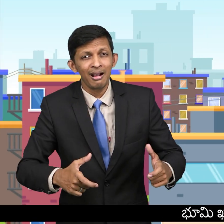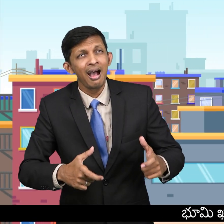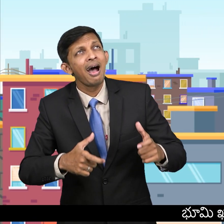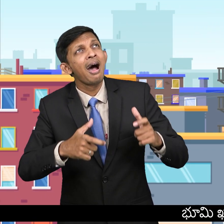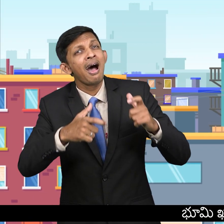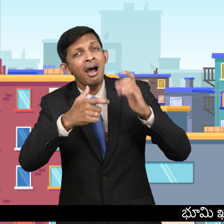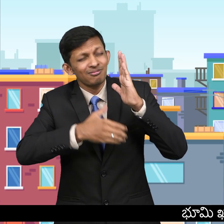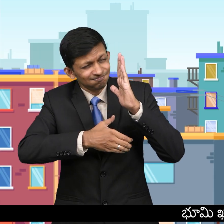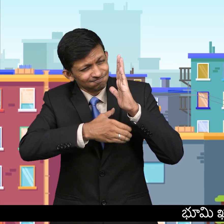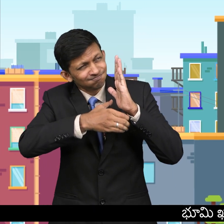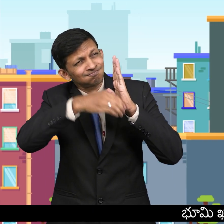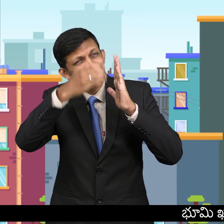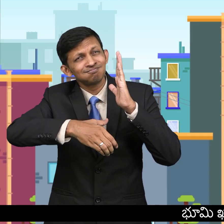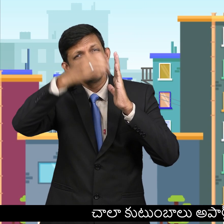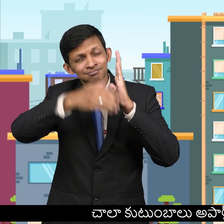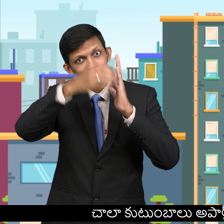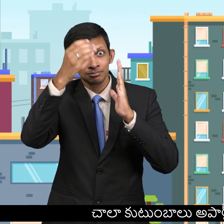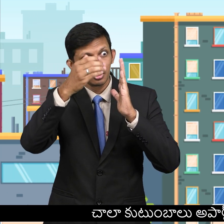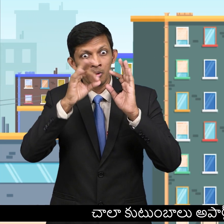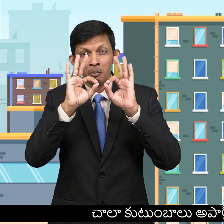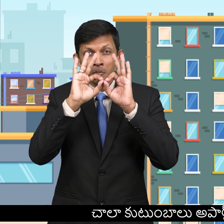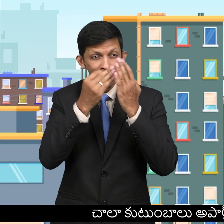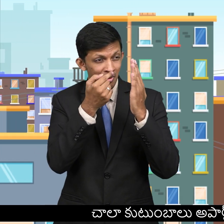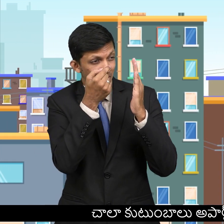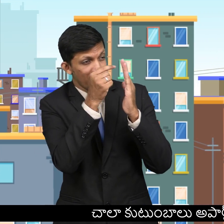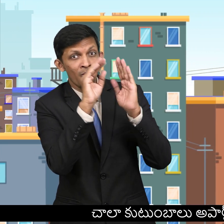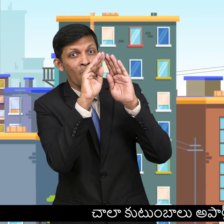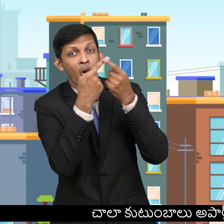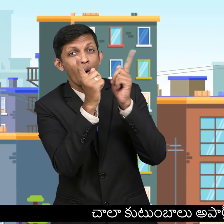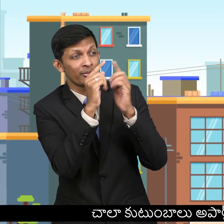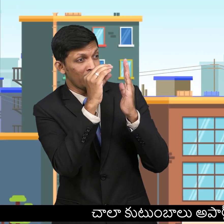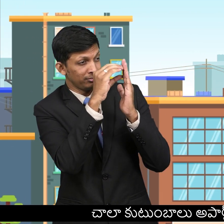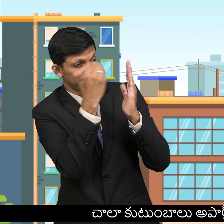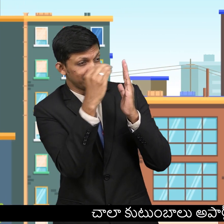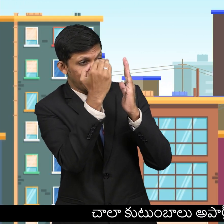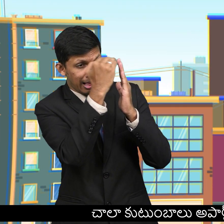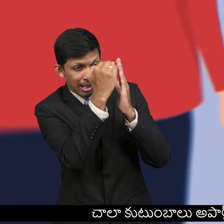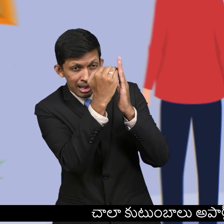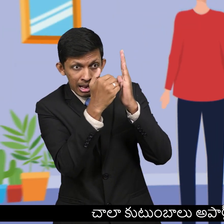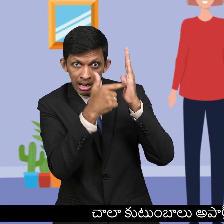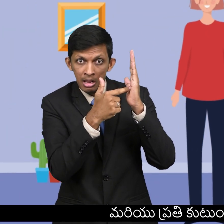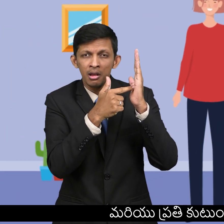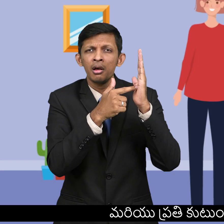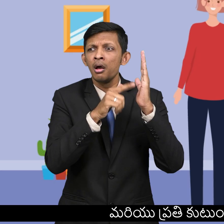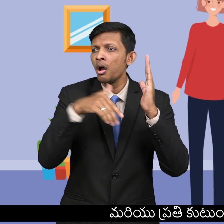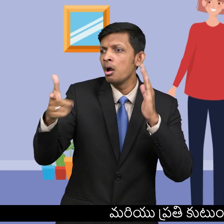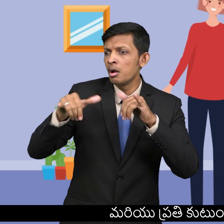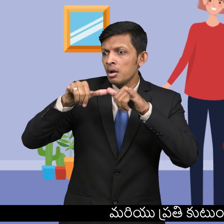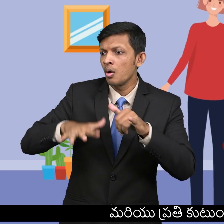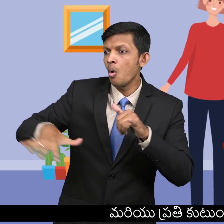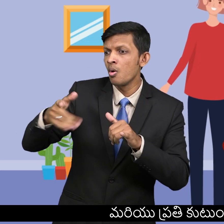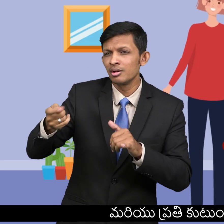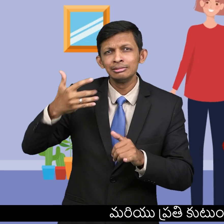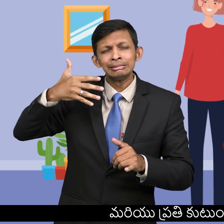భూమి ఖరీదైనది కాబట్టి చాలా కుటుంబాలు అపార్ట్మెంట్లలో కలిసి నివసిస్తున్నారు మరియు